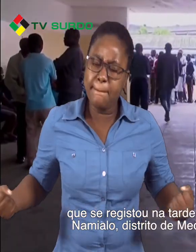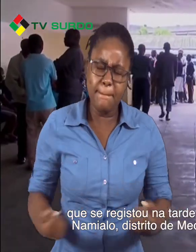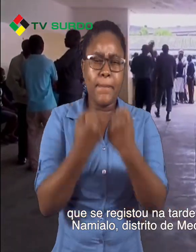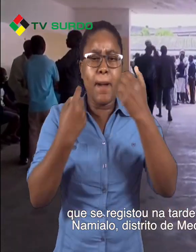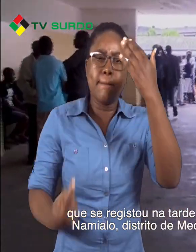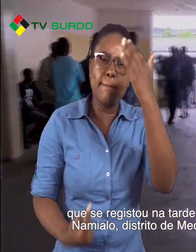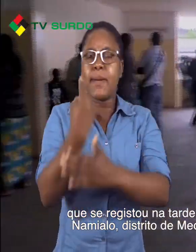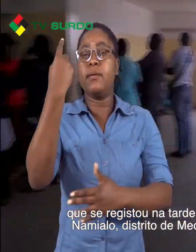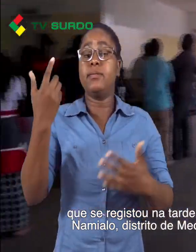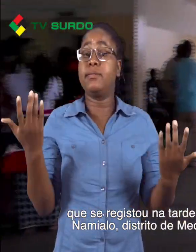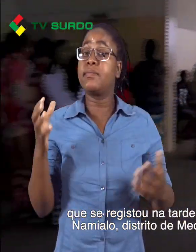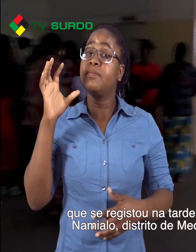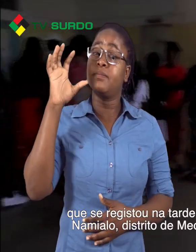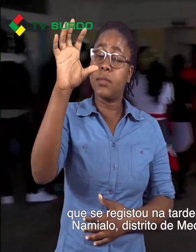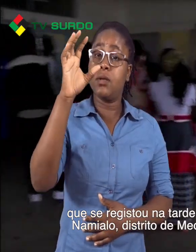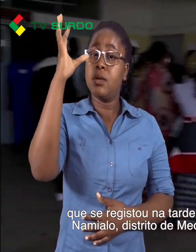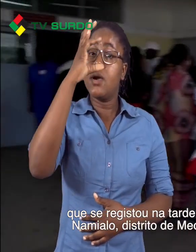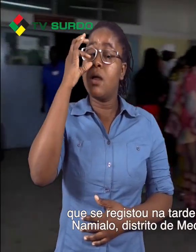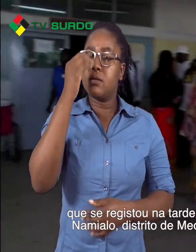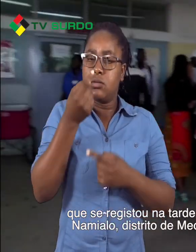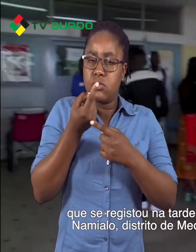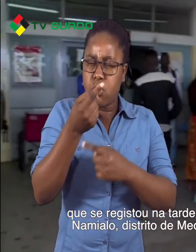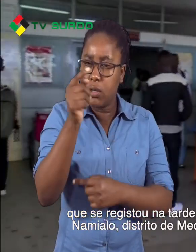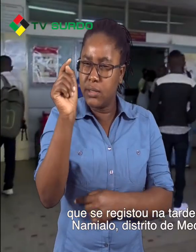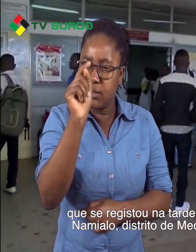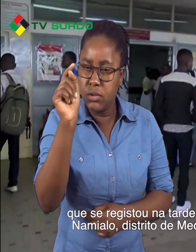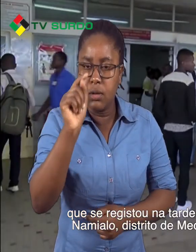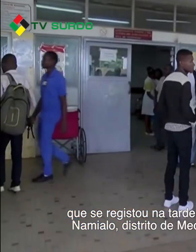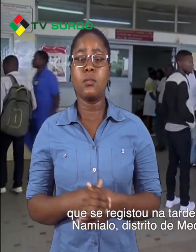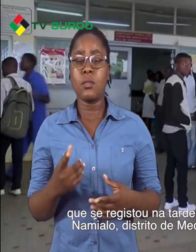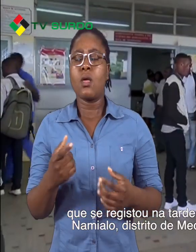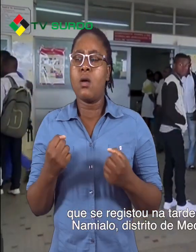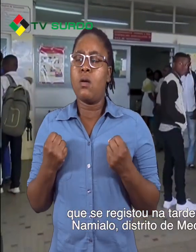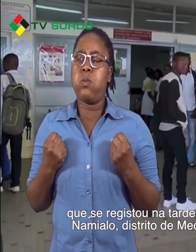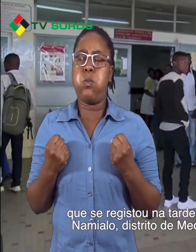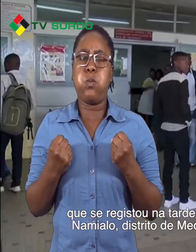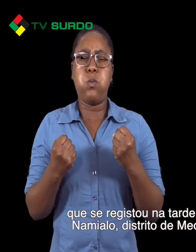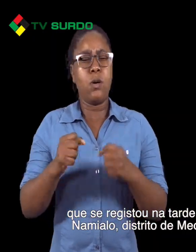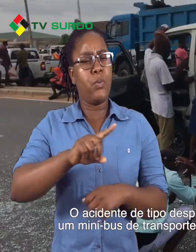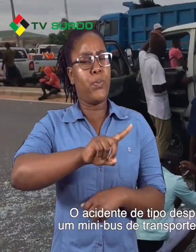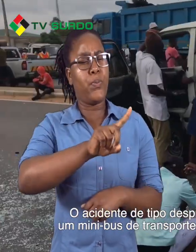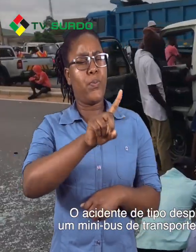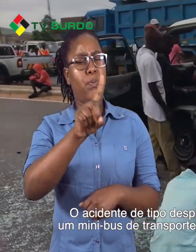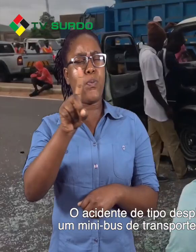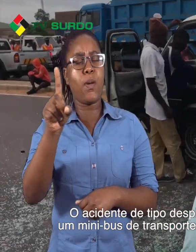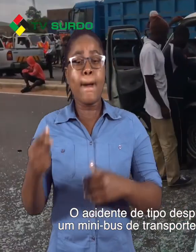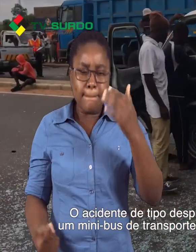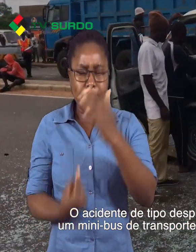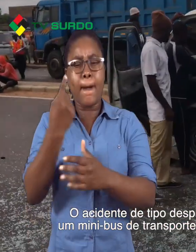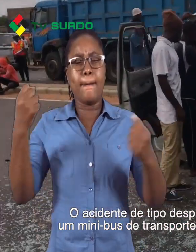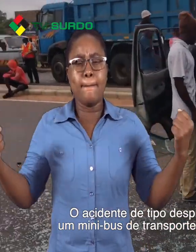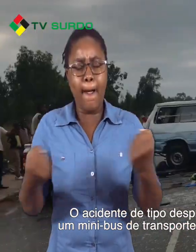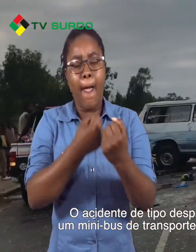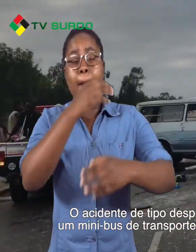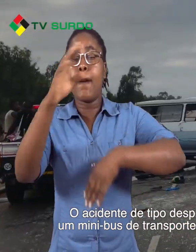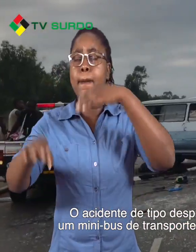tarde da última terça-feira na zona de Namial, distrito de Meconta, província de Nampula. O acidente de